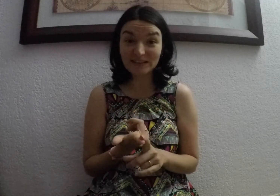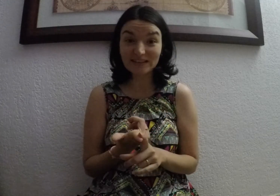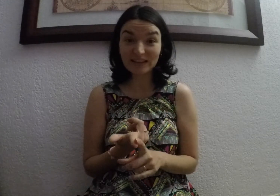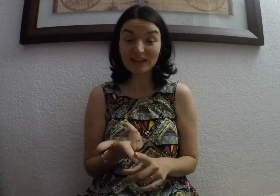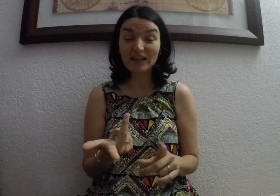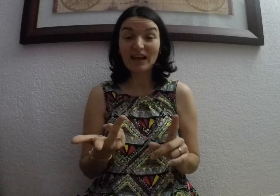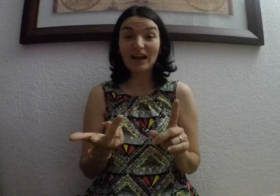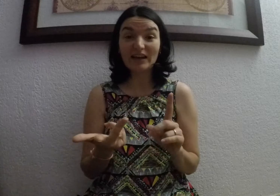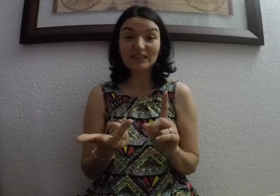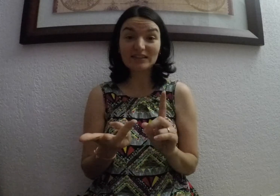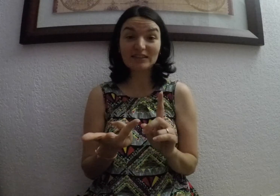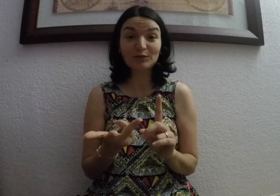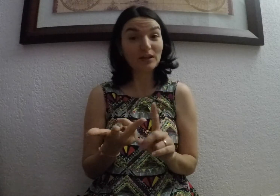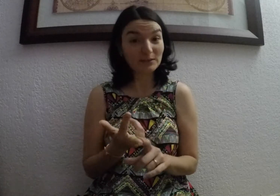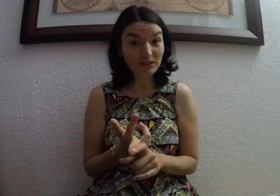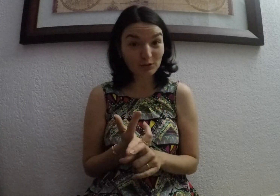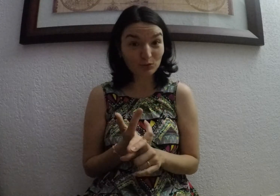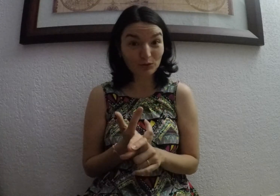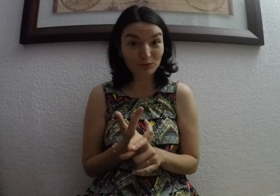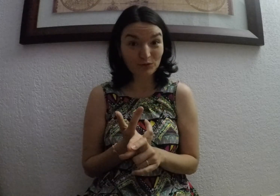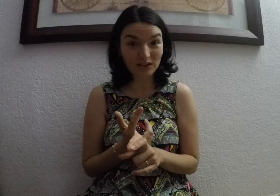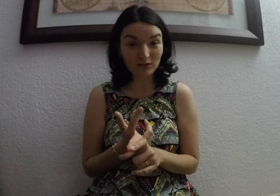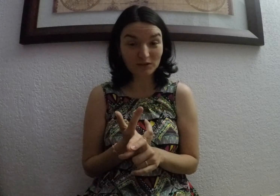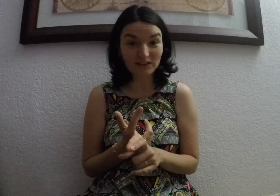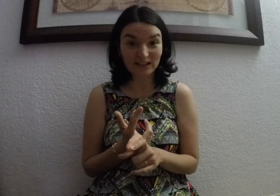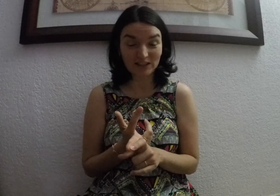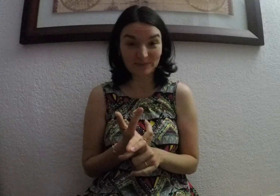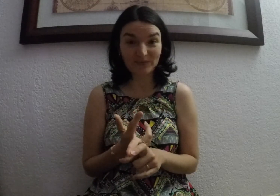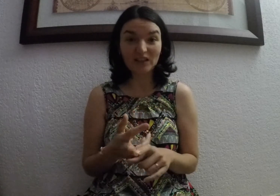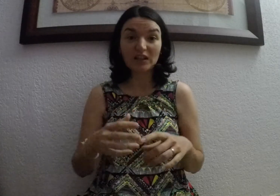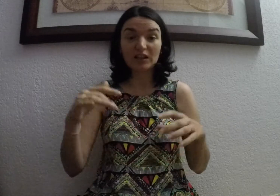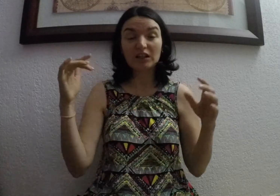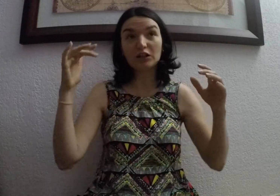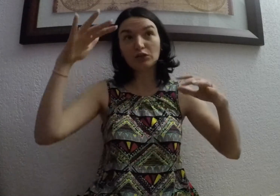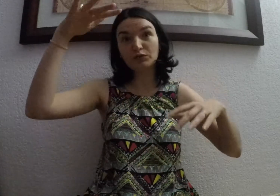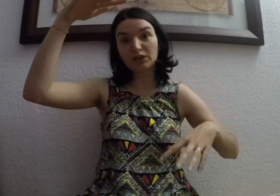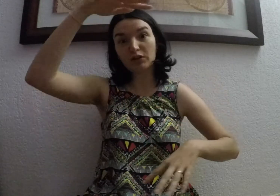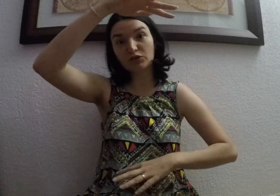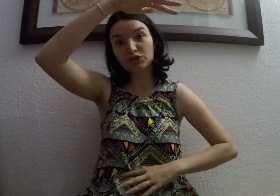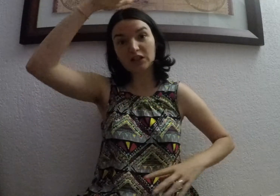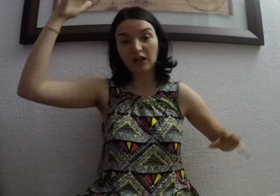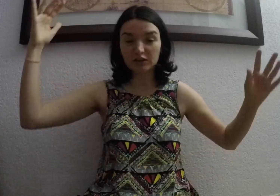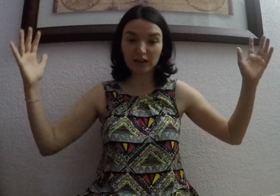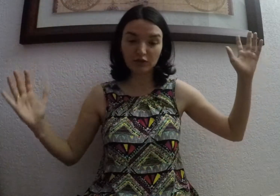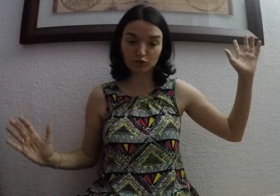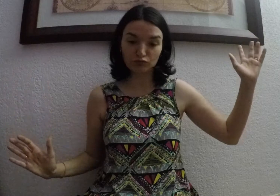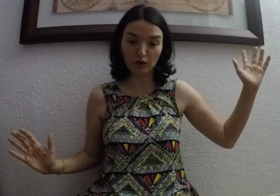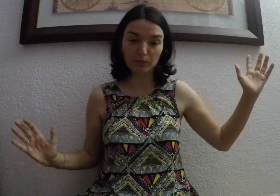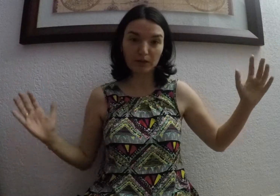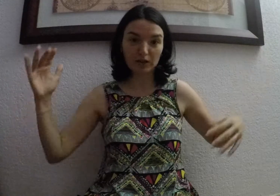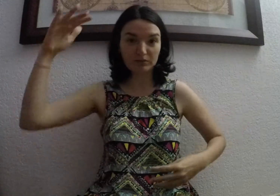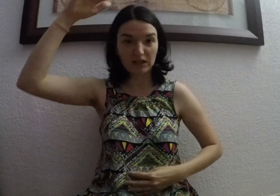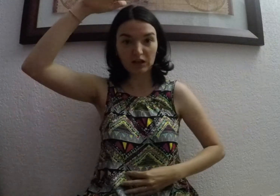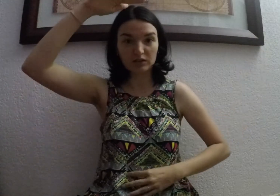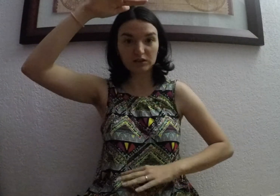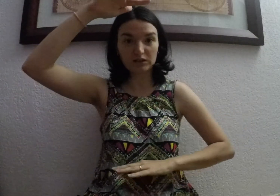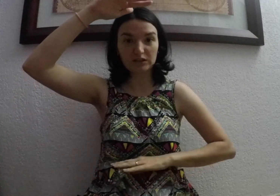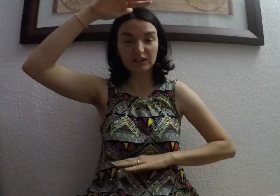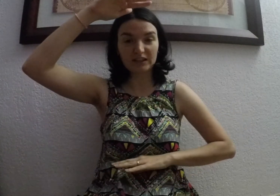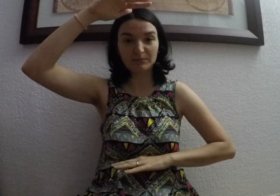rapidité, ainsi que l'expression que vous aurez dans votre visage. Et il faut savoir que c'est un cadre à peu près comme ça qui